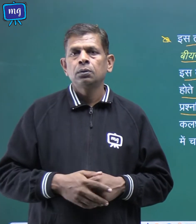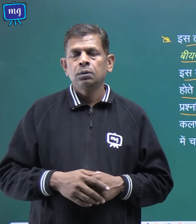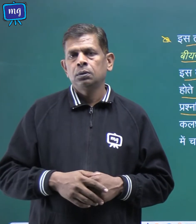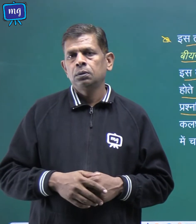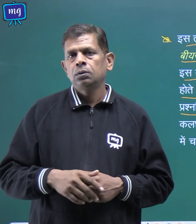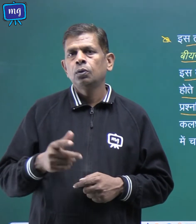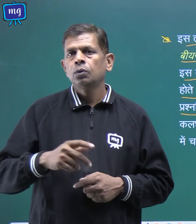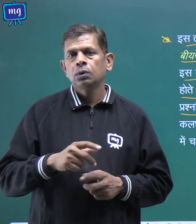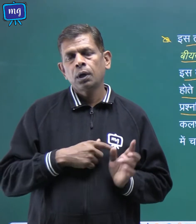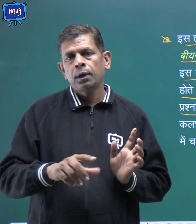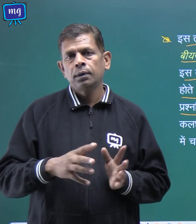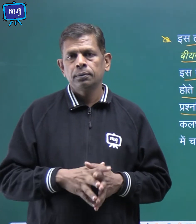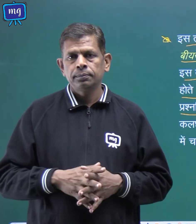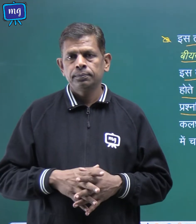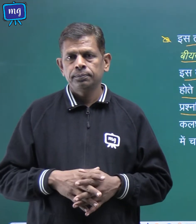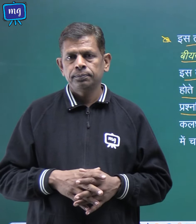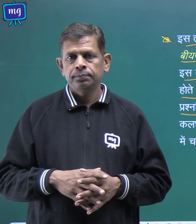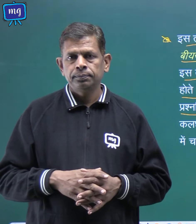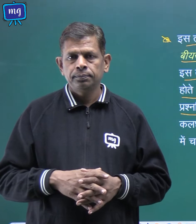प्रतीत होता है।